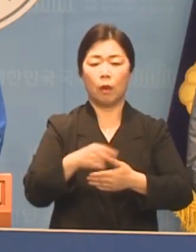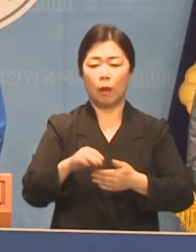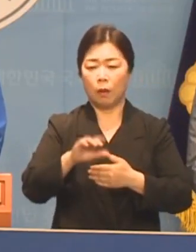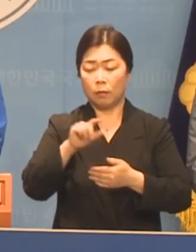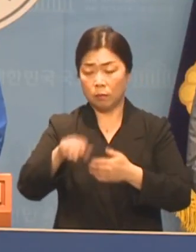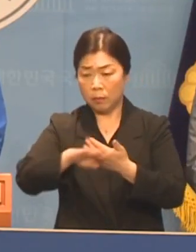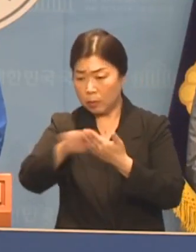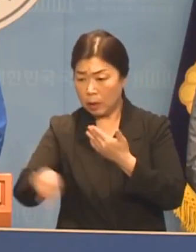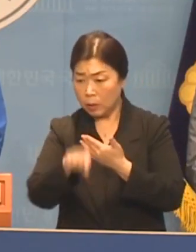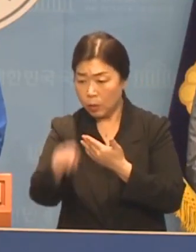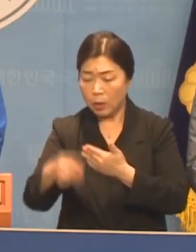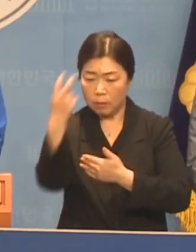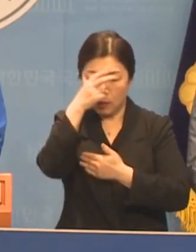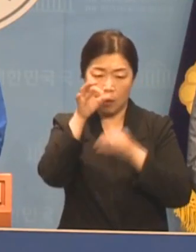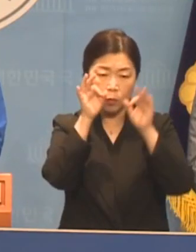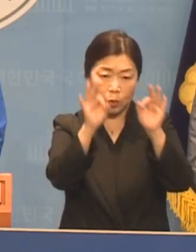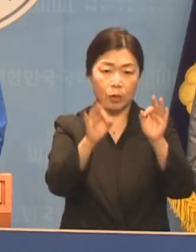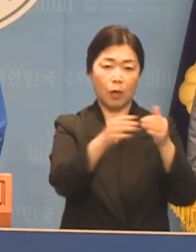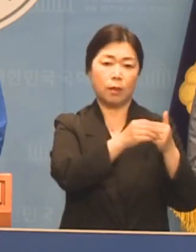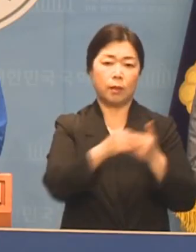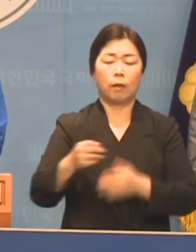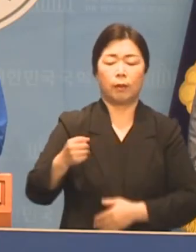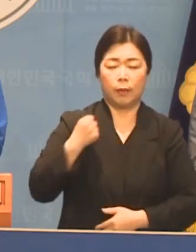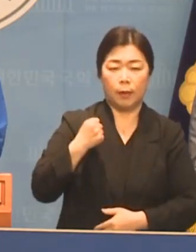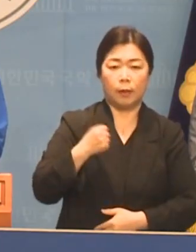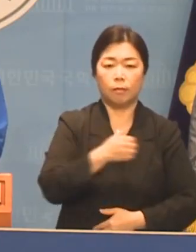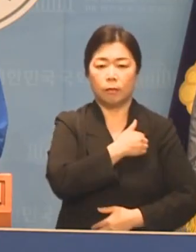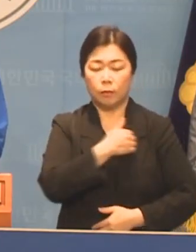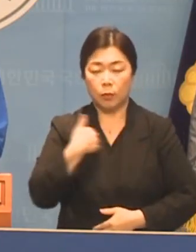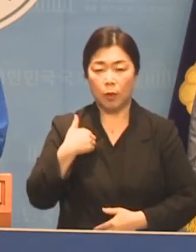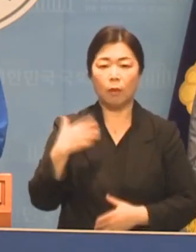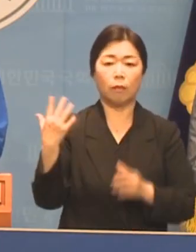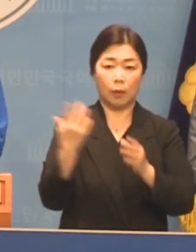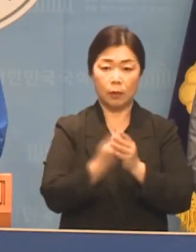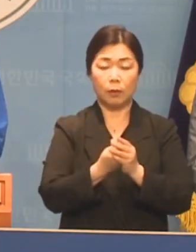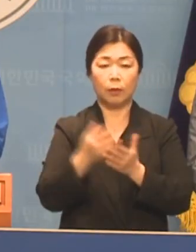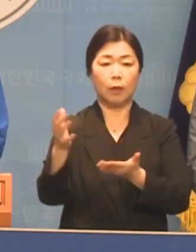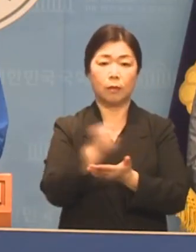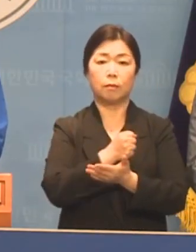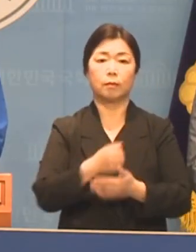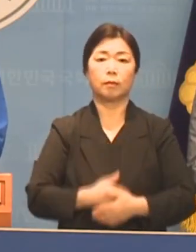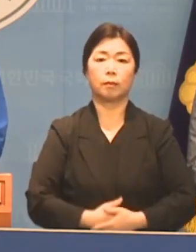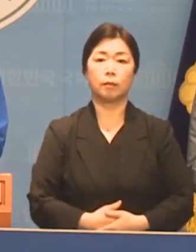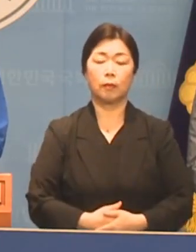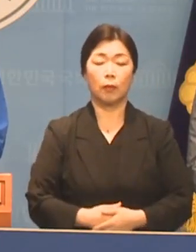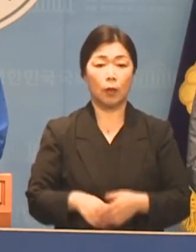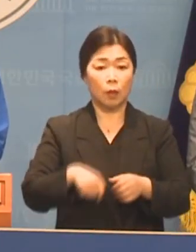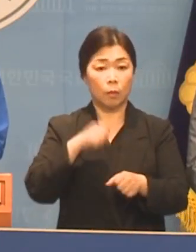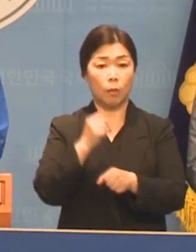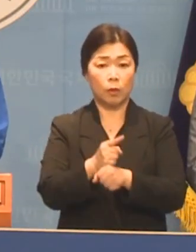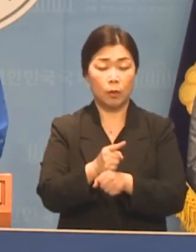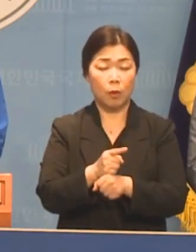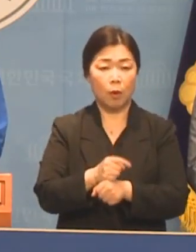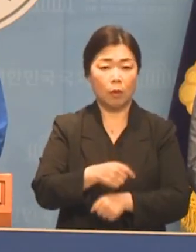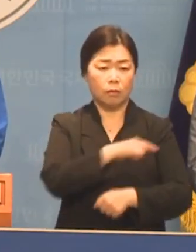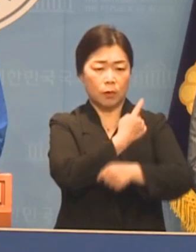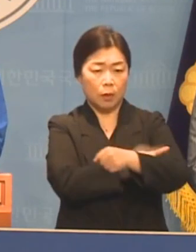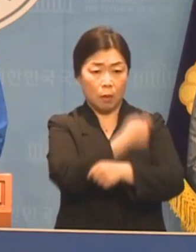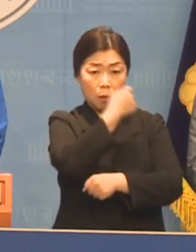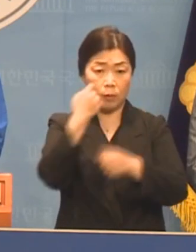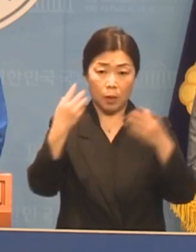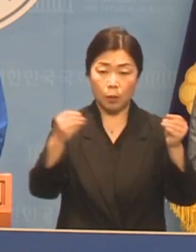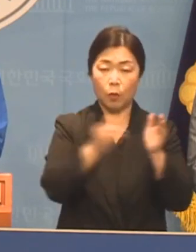곳을 살피는 리더로서의 역량과 품격을 두루 갖췄습니다. 이미 실력이